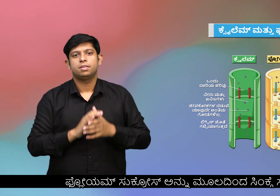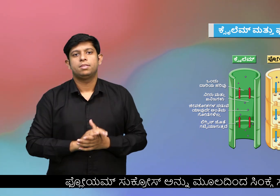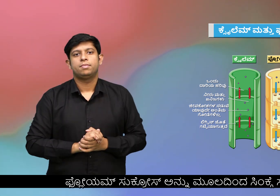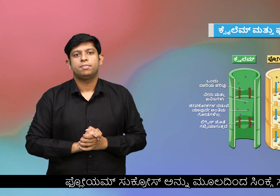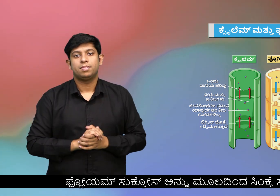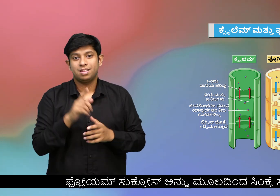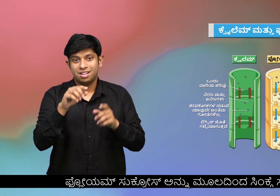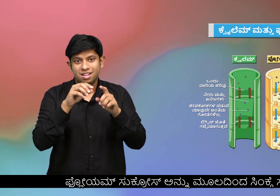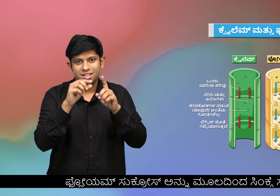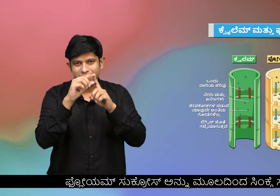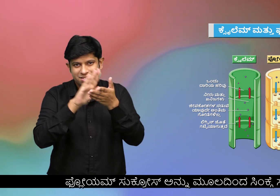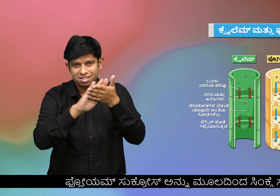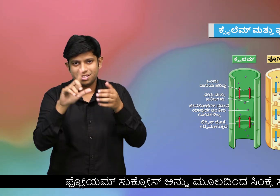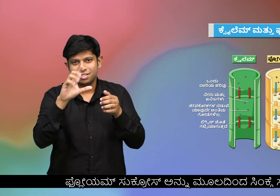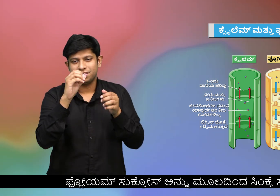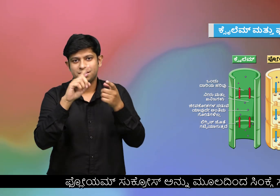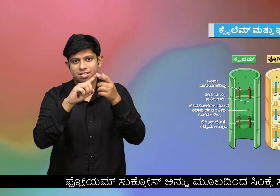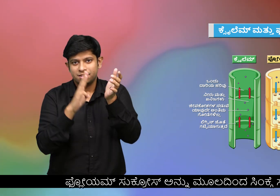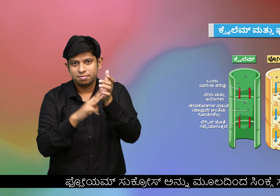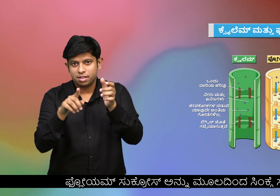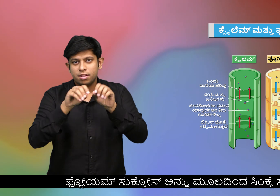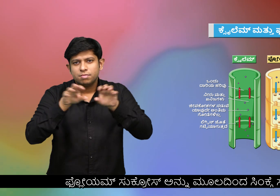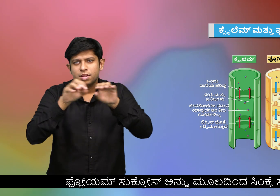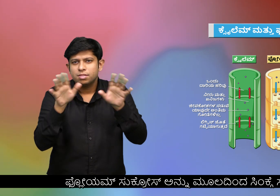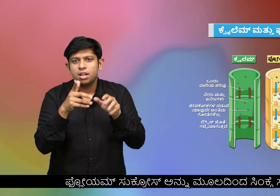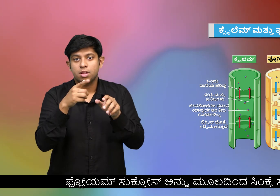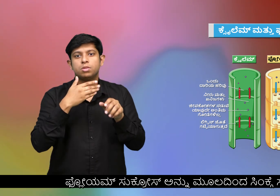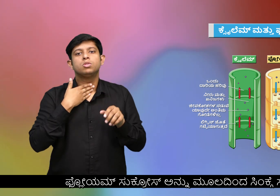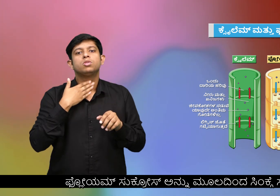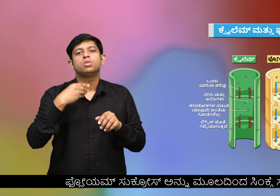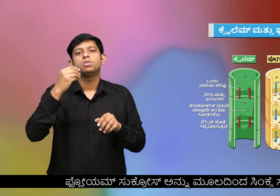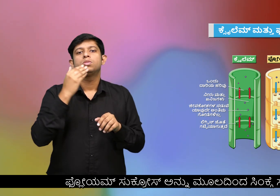ಫ್ಲೋಯಂ ಸುಕ್ರೋಸ್ ಅನ್ನು ಮೂಲದಿಂದ ಸಿಂಕ್ಗೆ ಸಾಗಿಸುತ್ತದೆ.